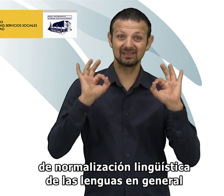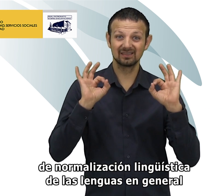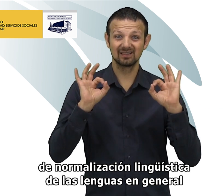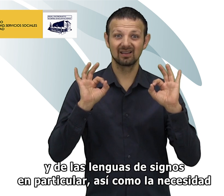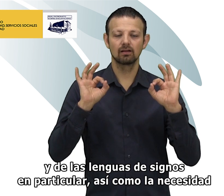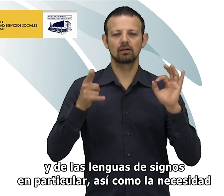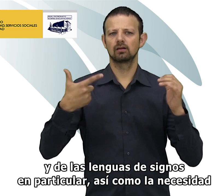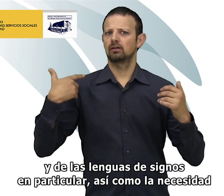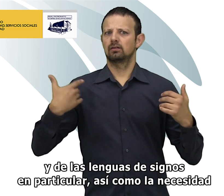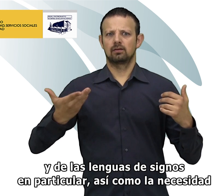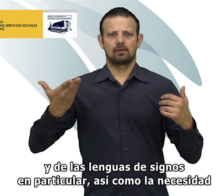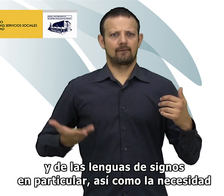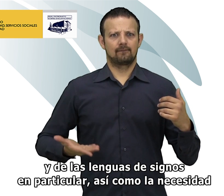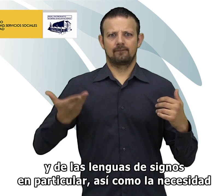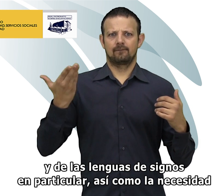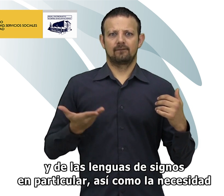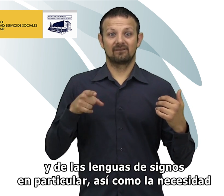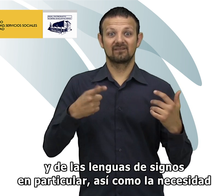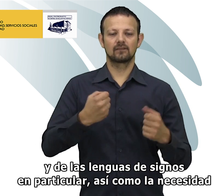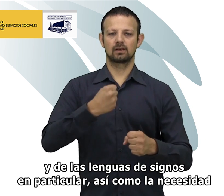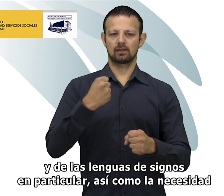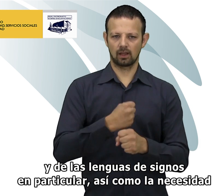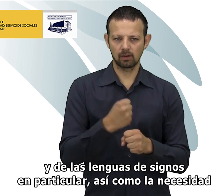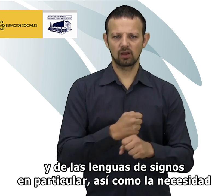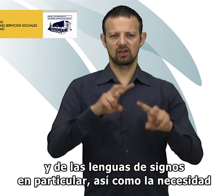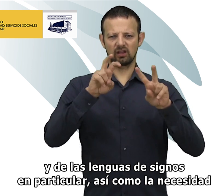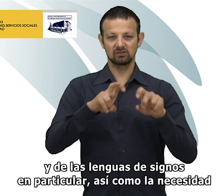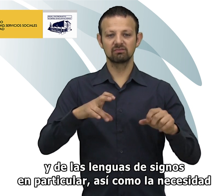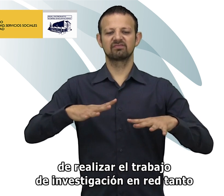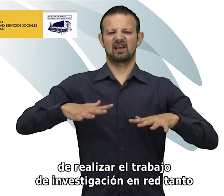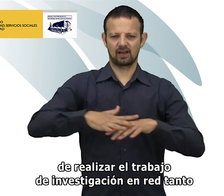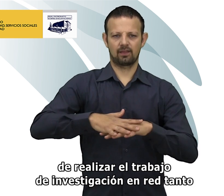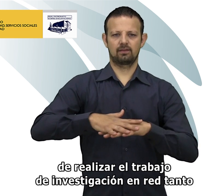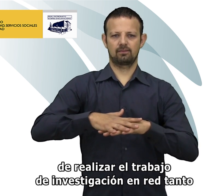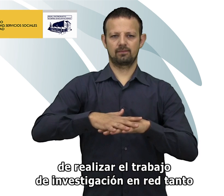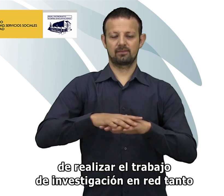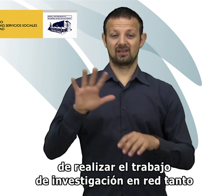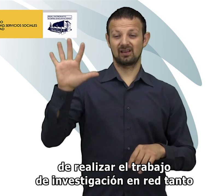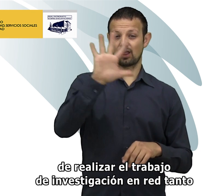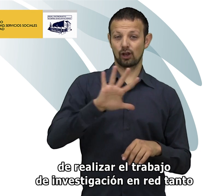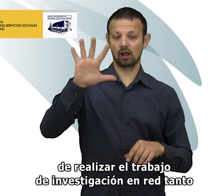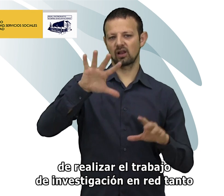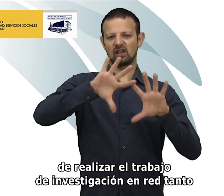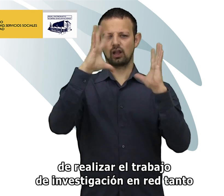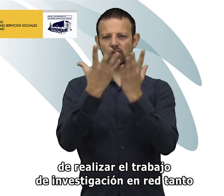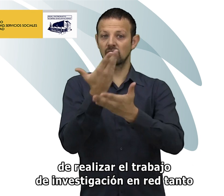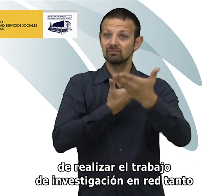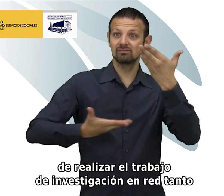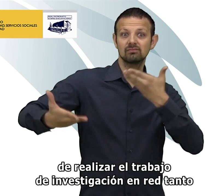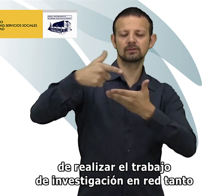particular, así como la necesidad de realizar el trabajo de investigación en red, tanto a nivel nacional